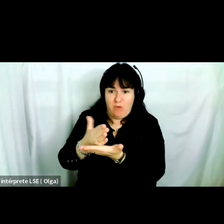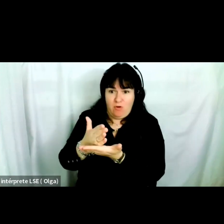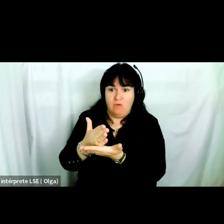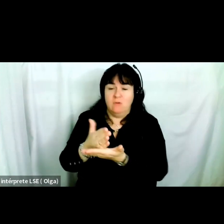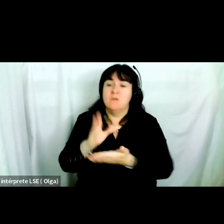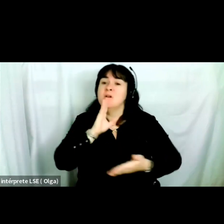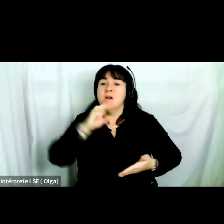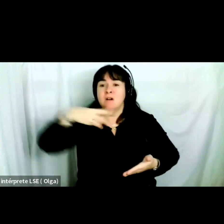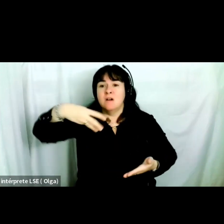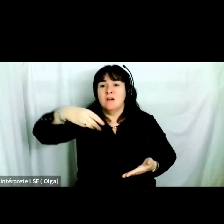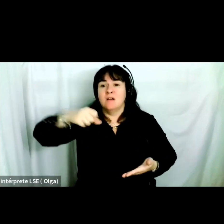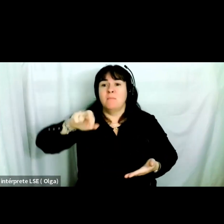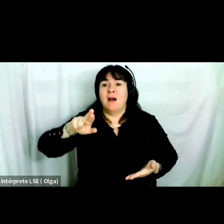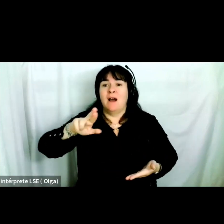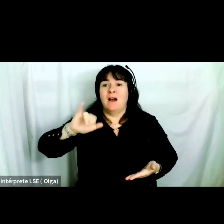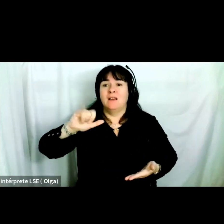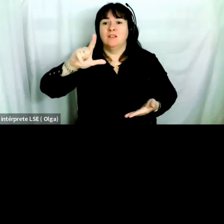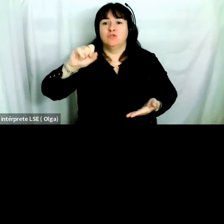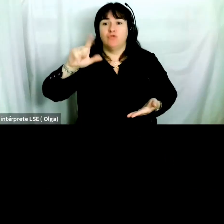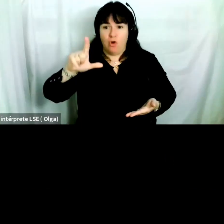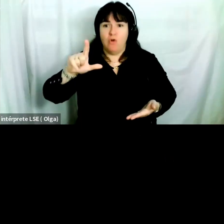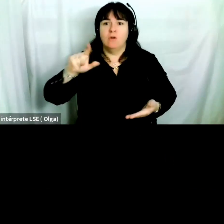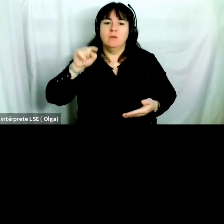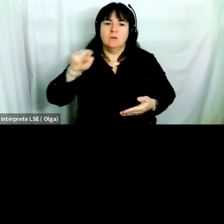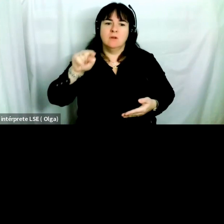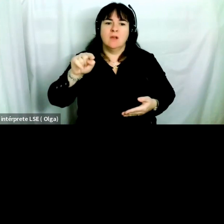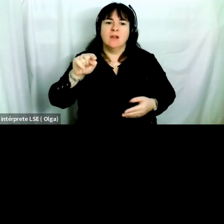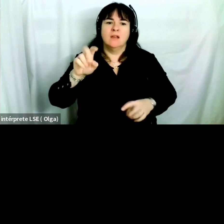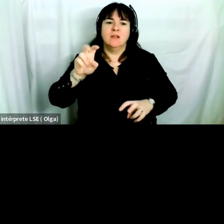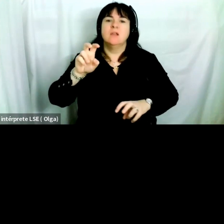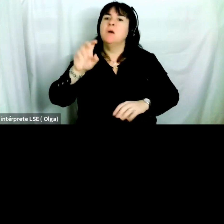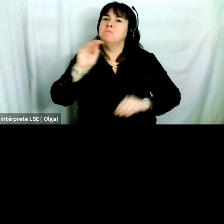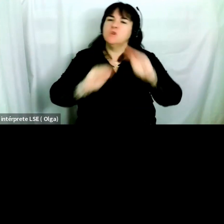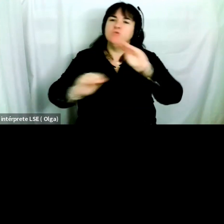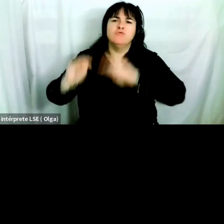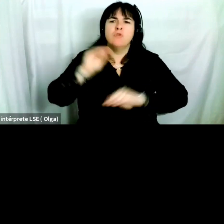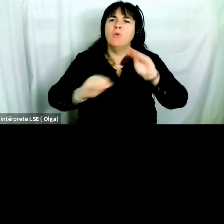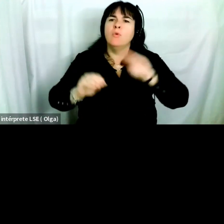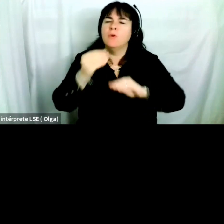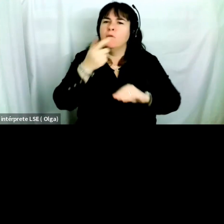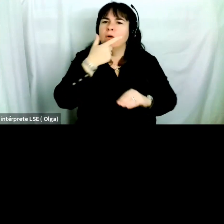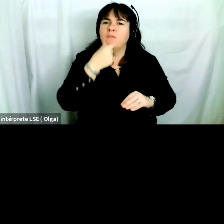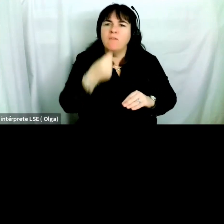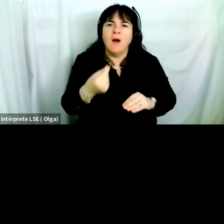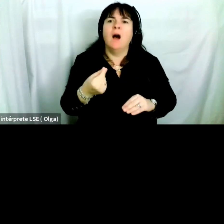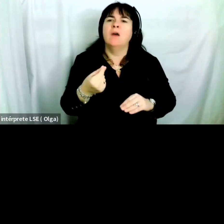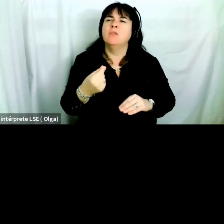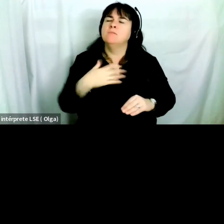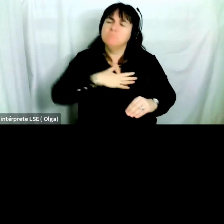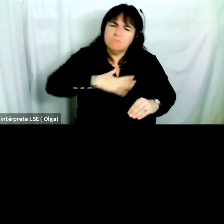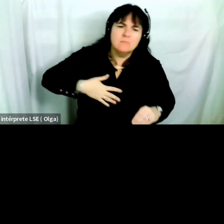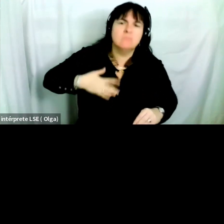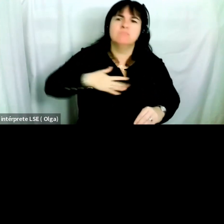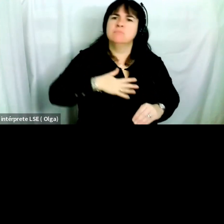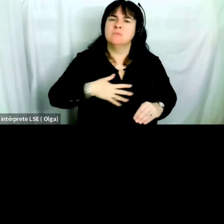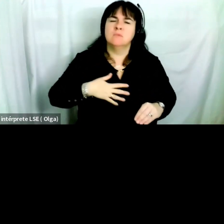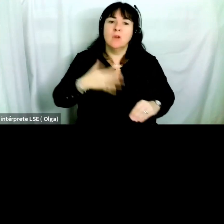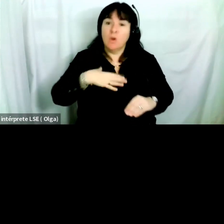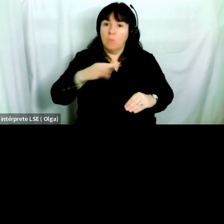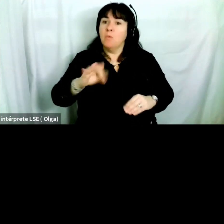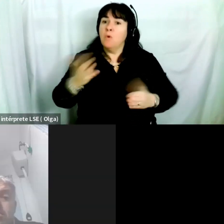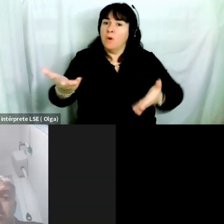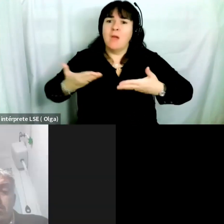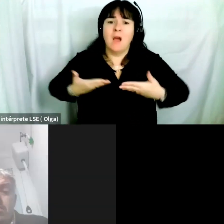va a contar, es una forma de resolución de conflictos fantástica que nos puede ayudar en prácticamente todos